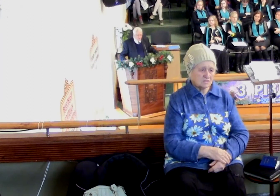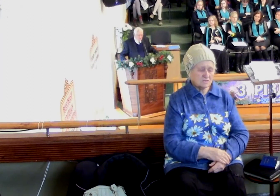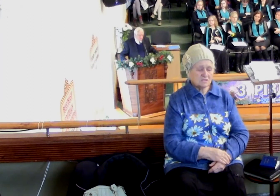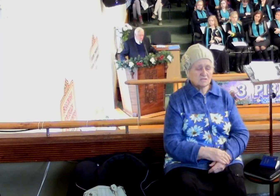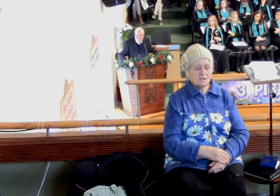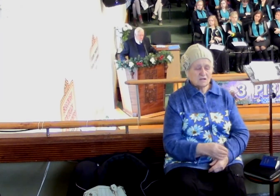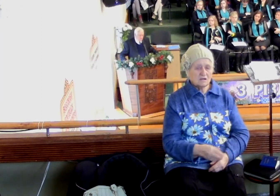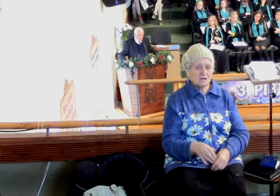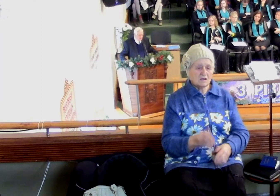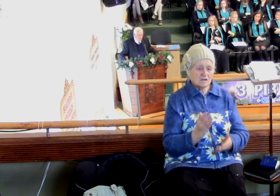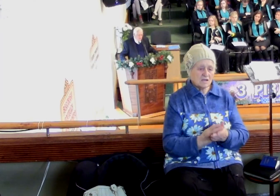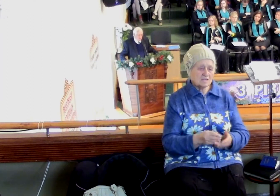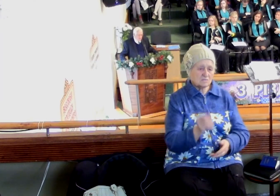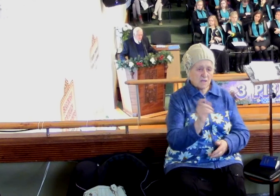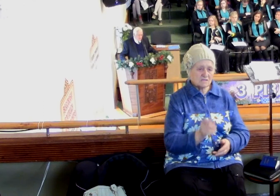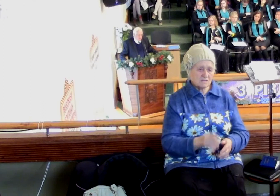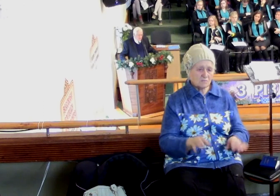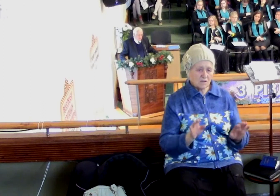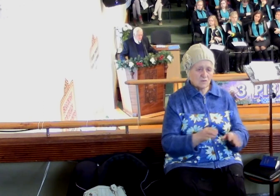пустыне греховной земной.